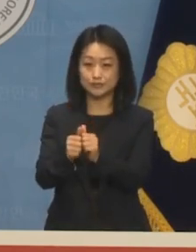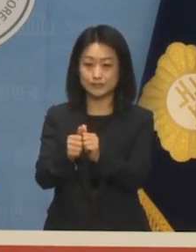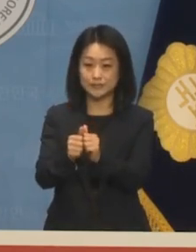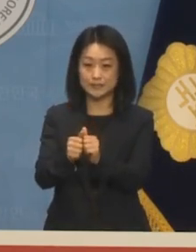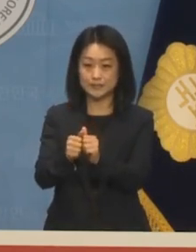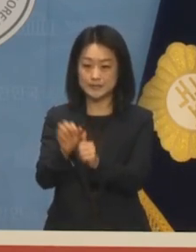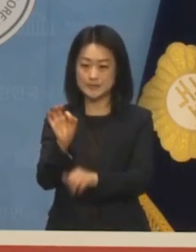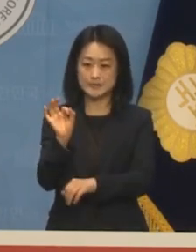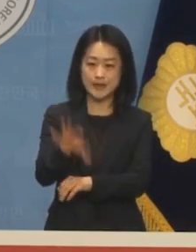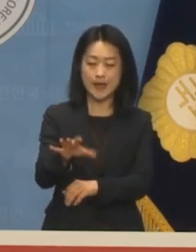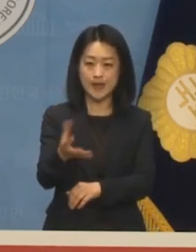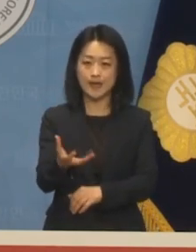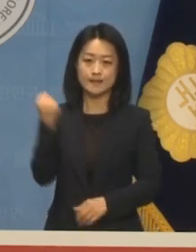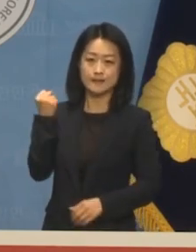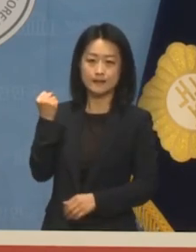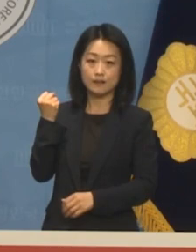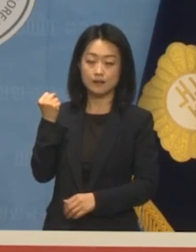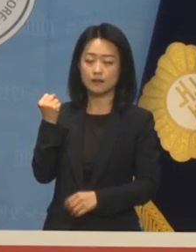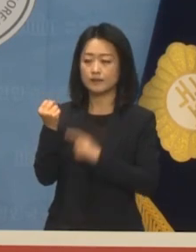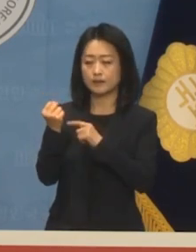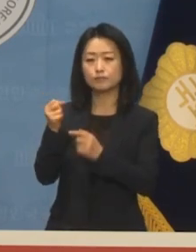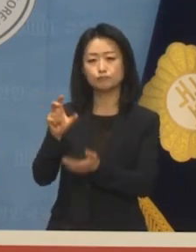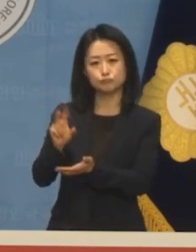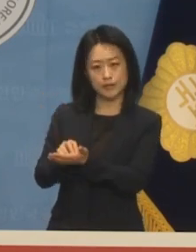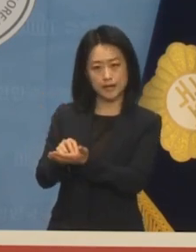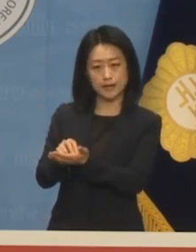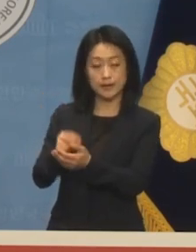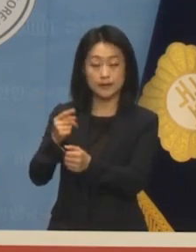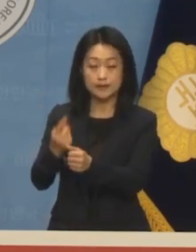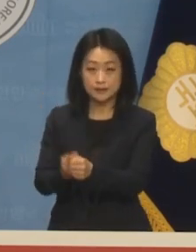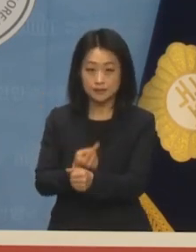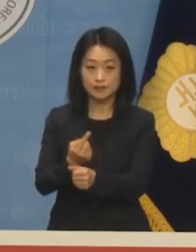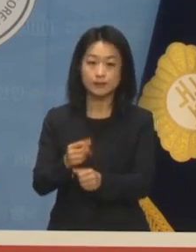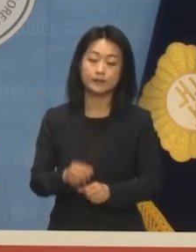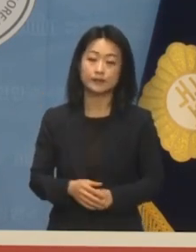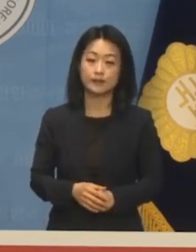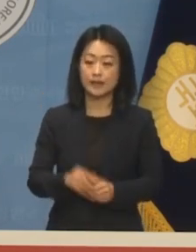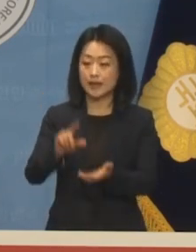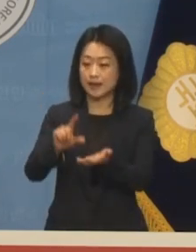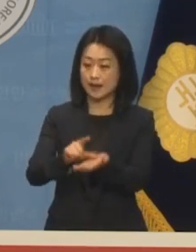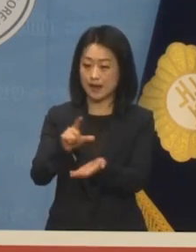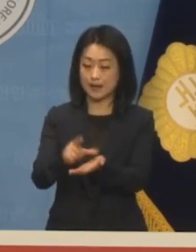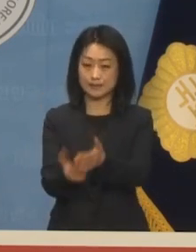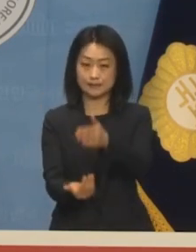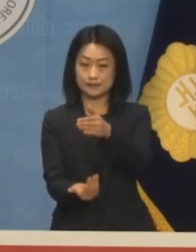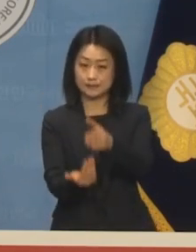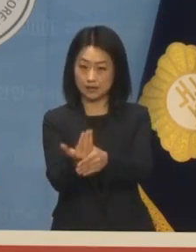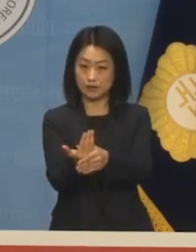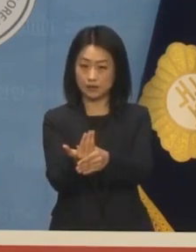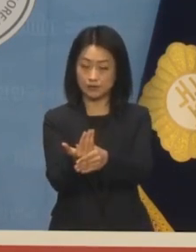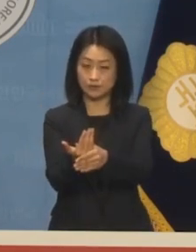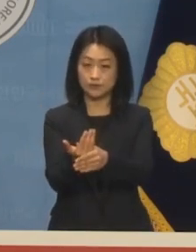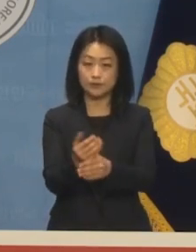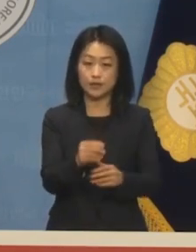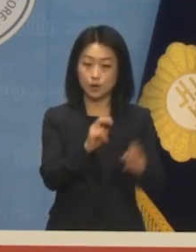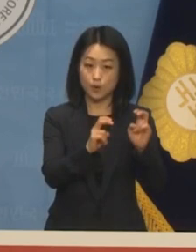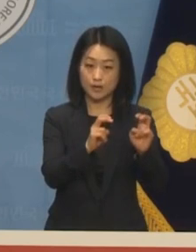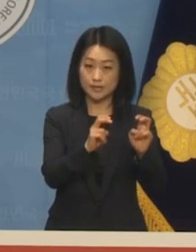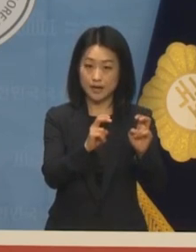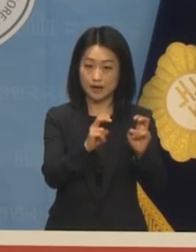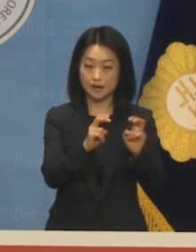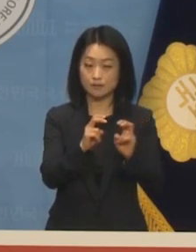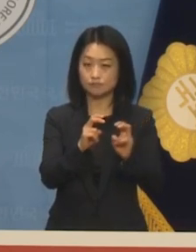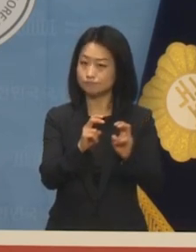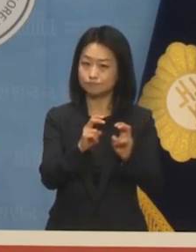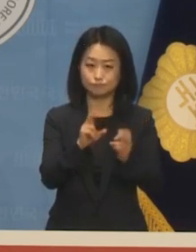부적절하고 몰상식한 행태를 버림으로써 이제 라인 사태는 더 이상 기업간의 비즈니스 문제가 아닌 국가적